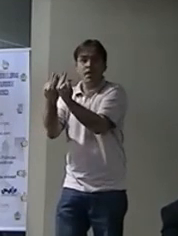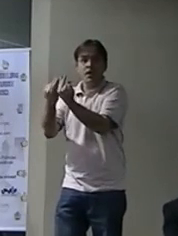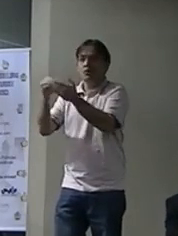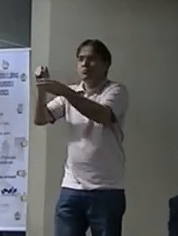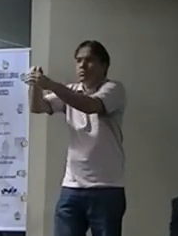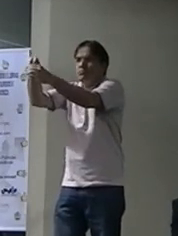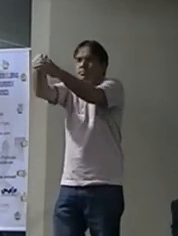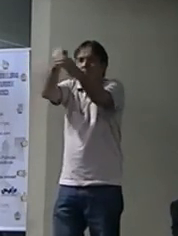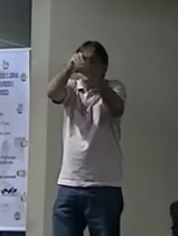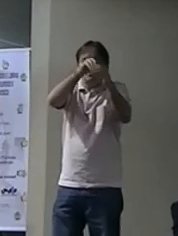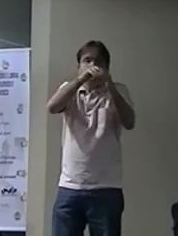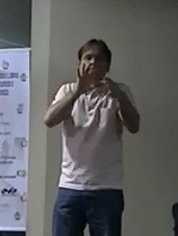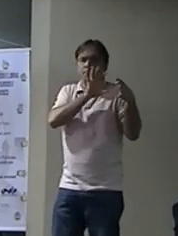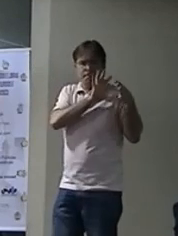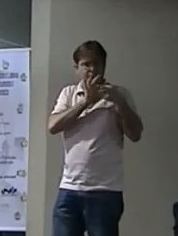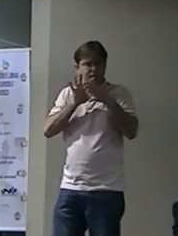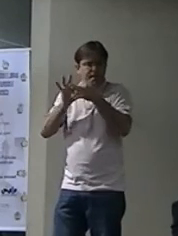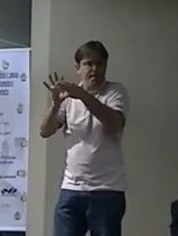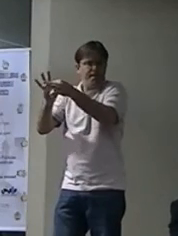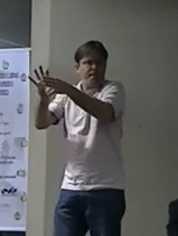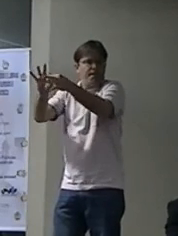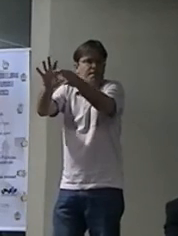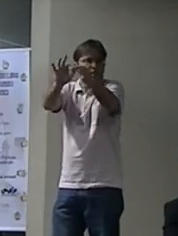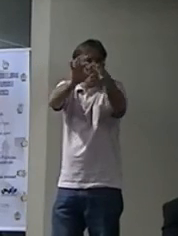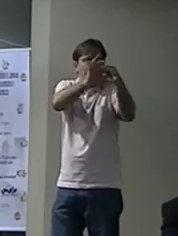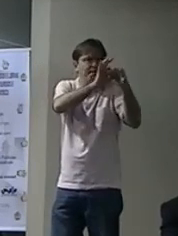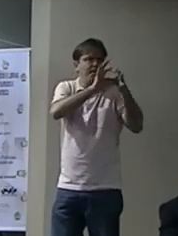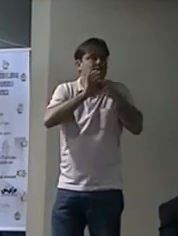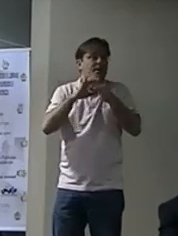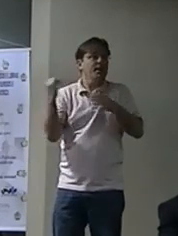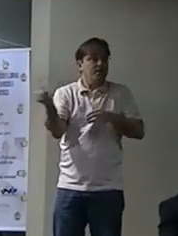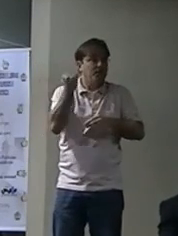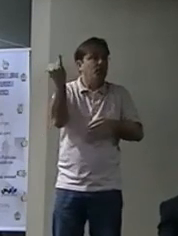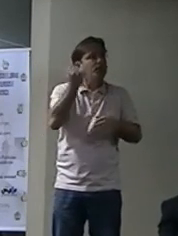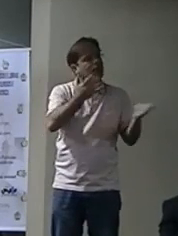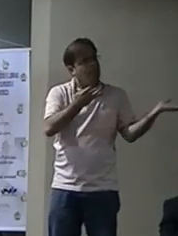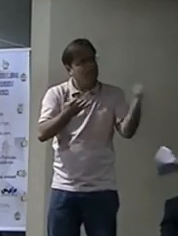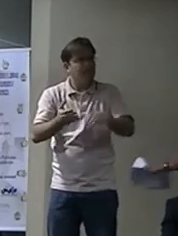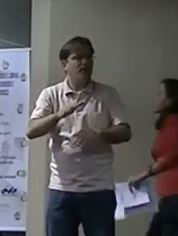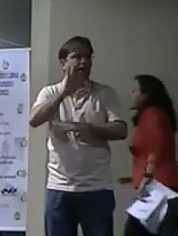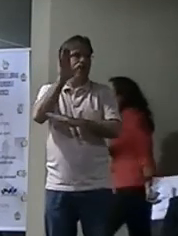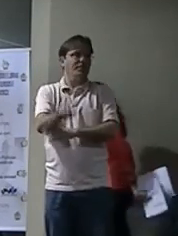gente saber onde estão os bebês surdos. Então, venham à tarde e não deixem de vir, porque essa é a nossa proposta.